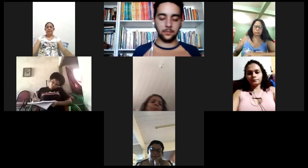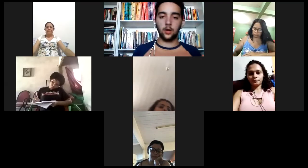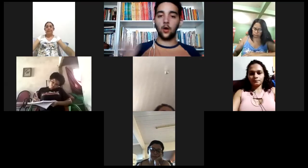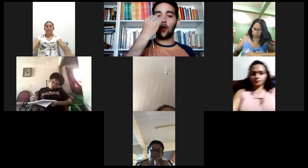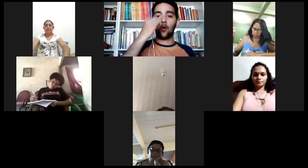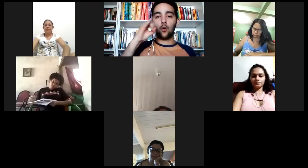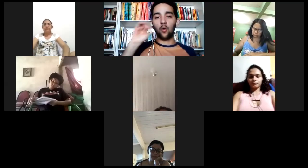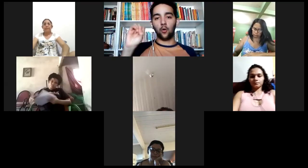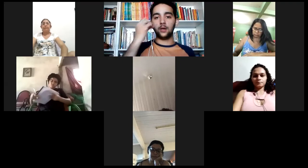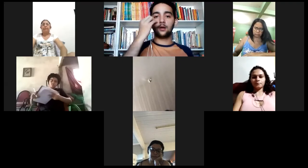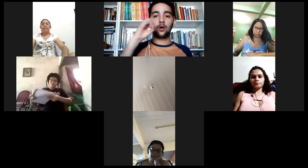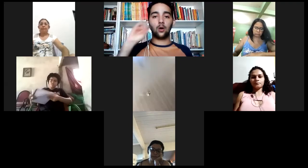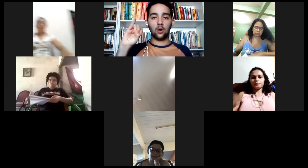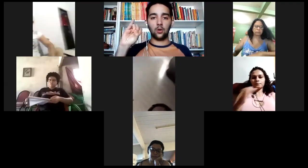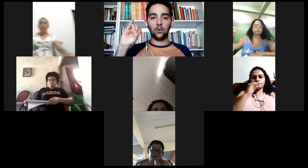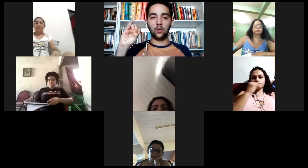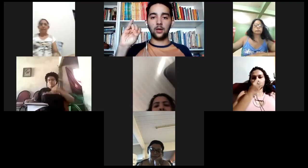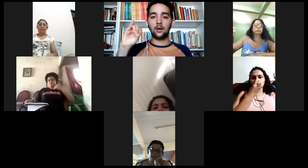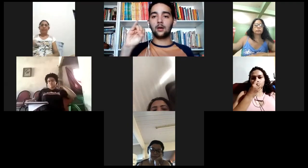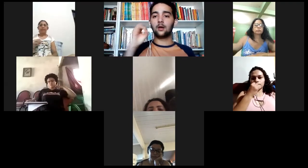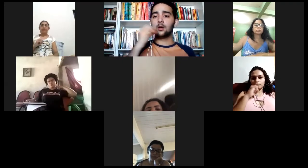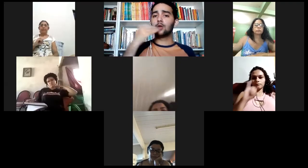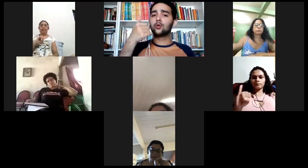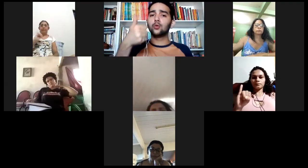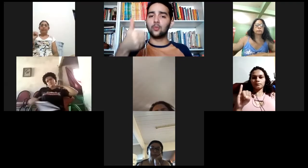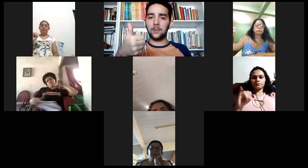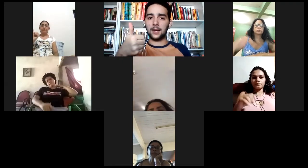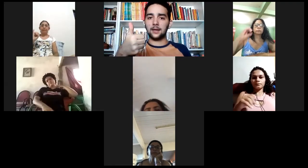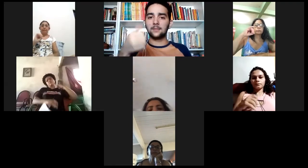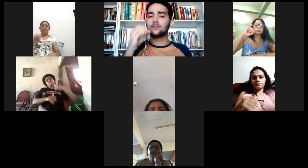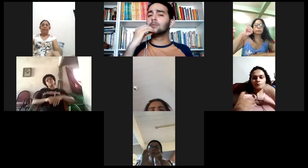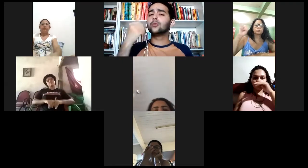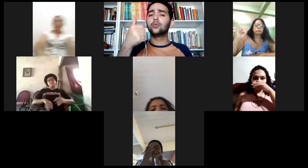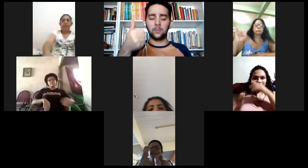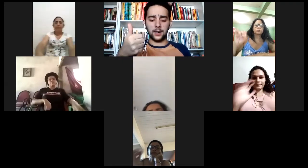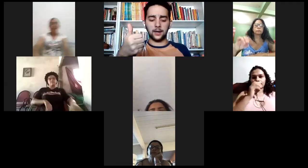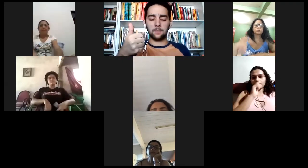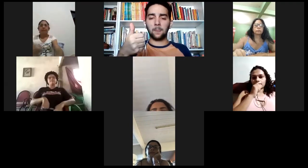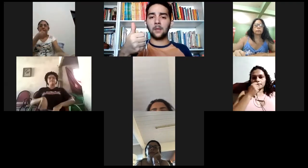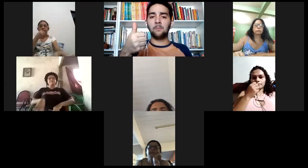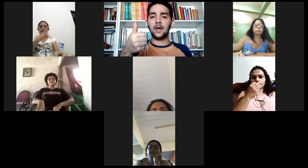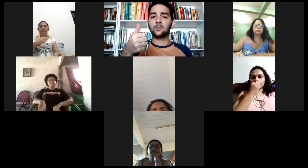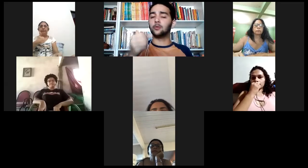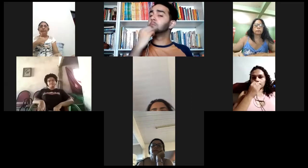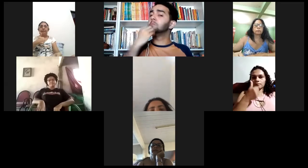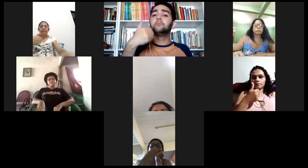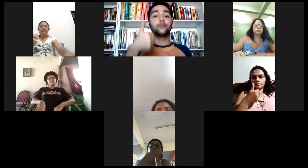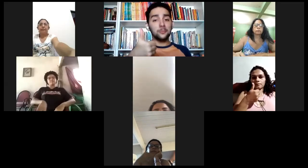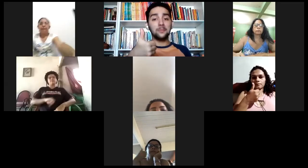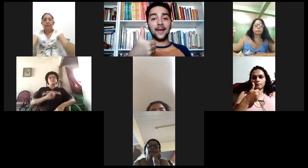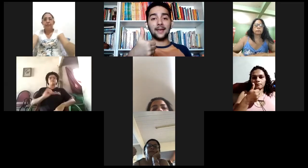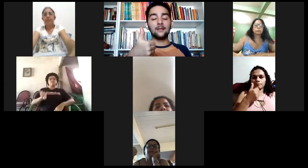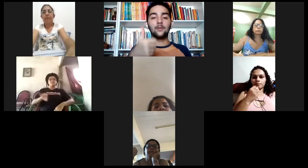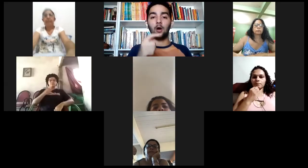lá. Oi, oi, tudo bem? Tudo bem? B responde,